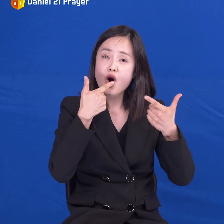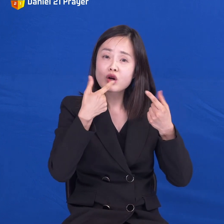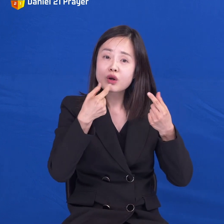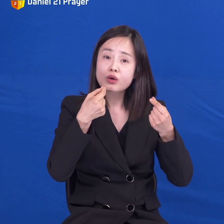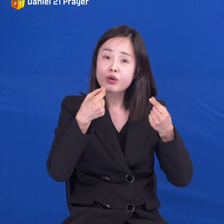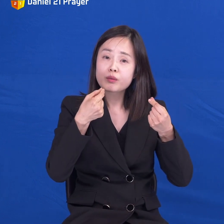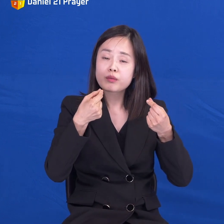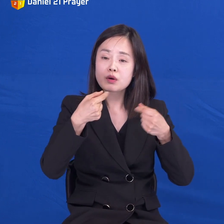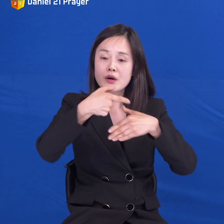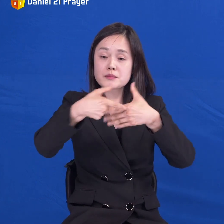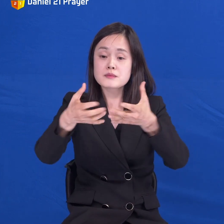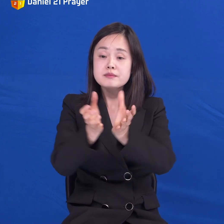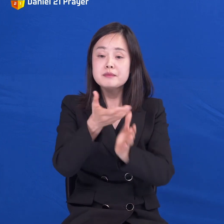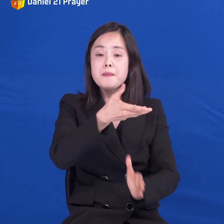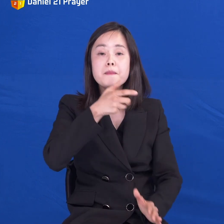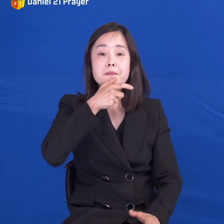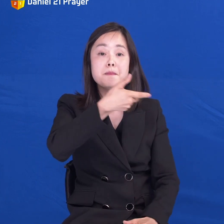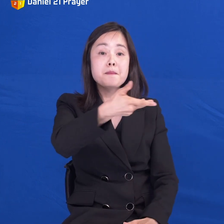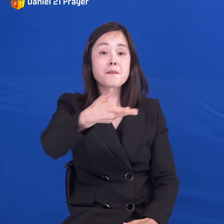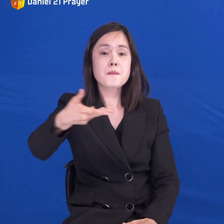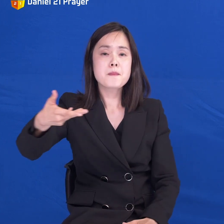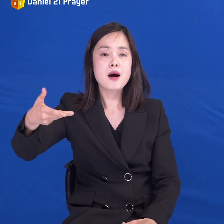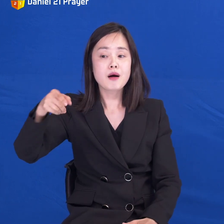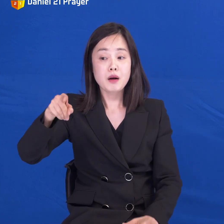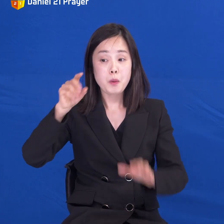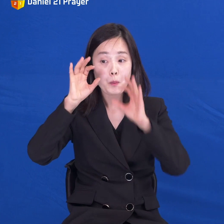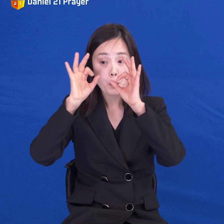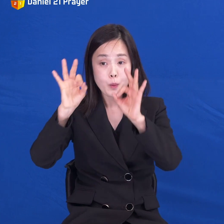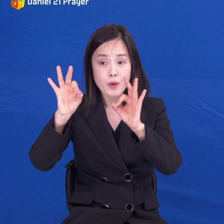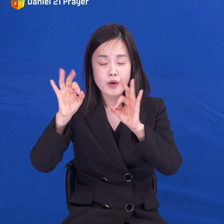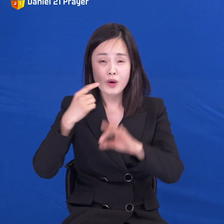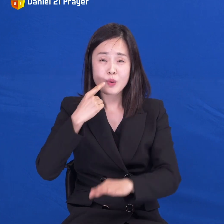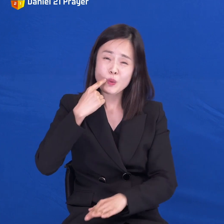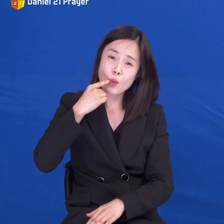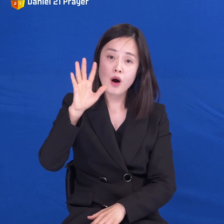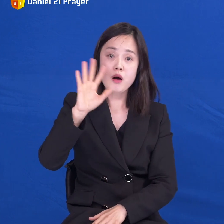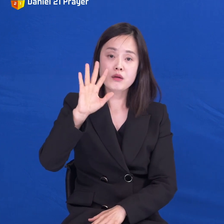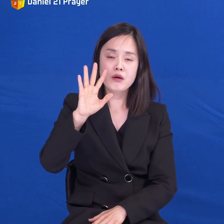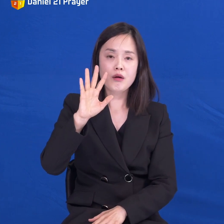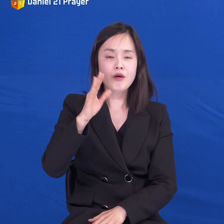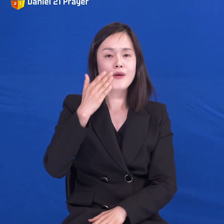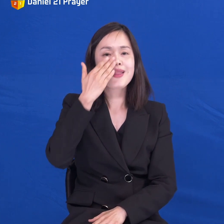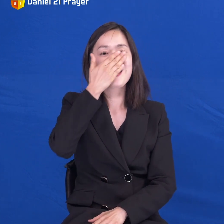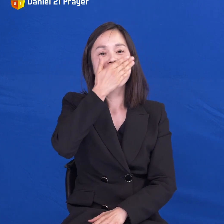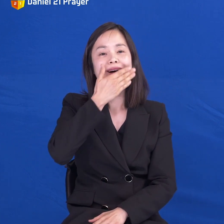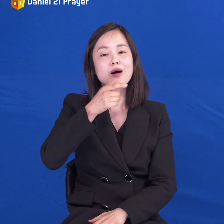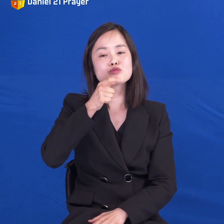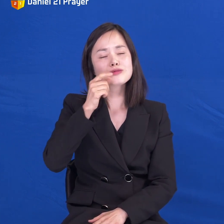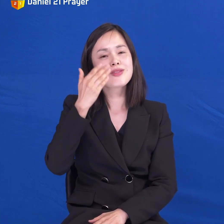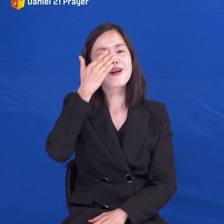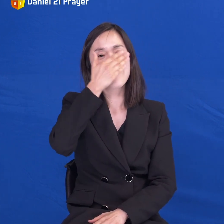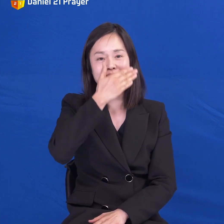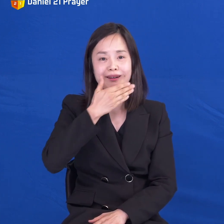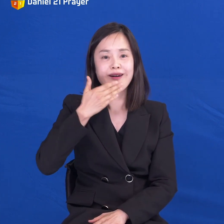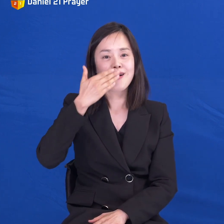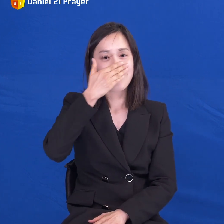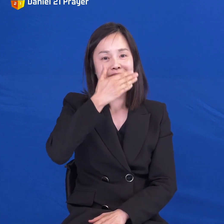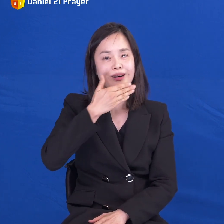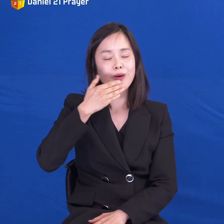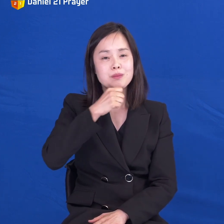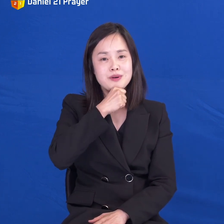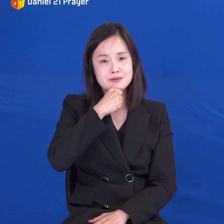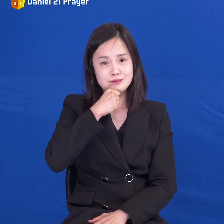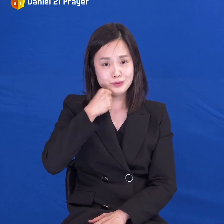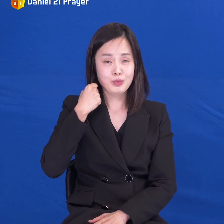온주민 물은 너무 달아요. 그렇게 맛있습니다. 이 강물을 마시고 사는데